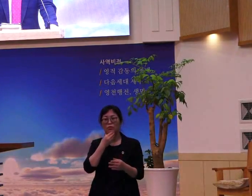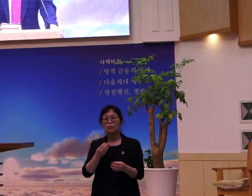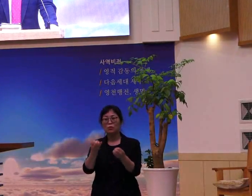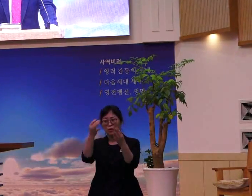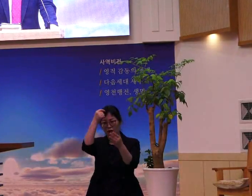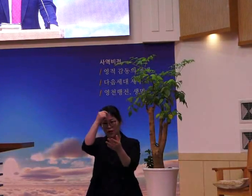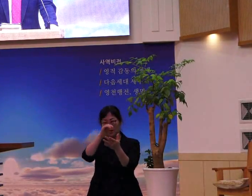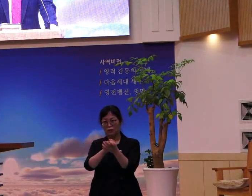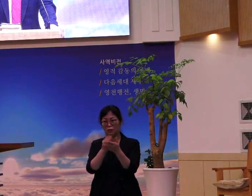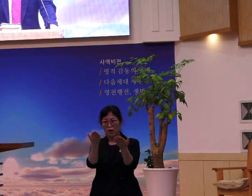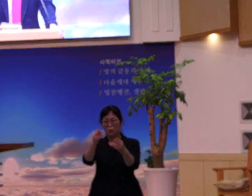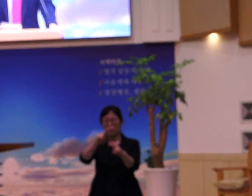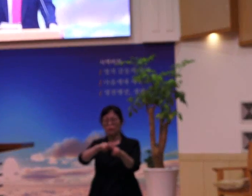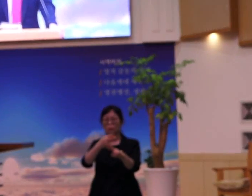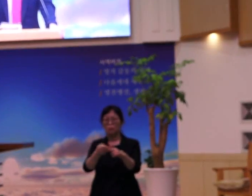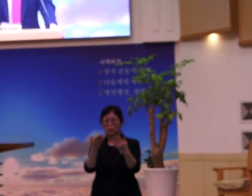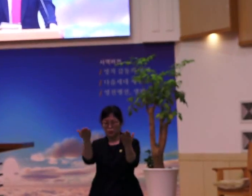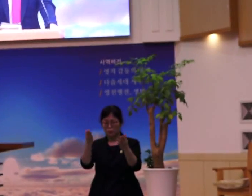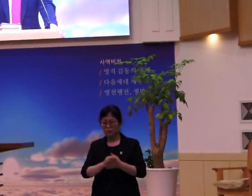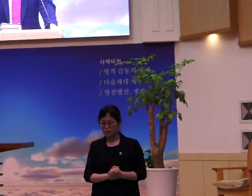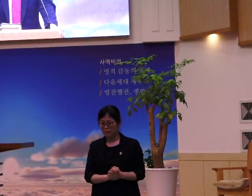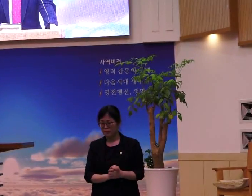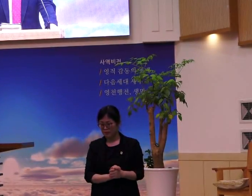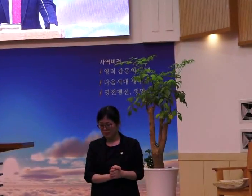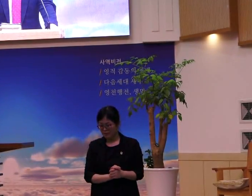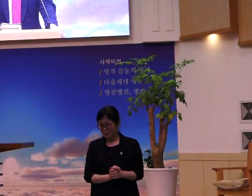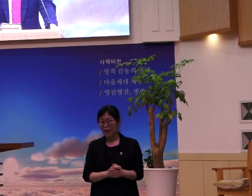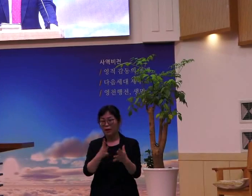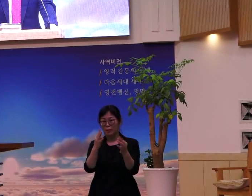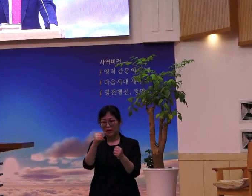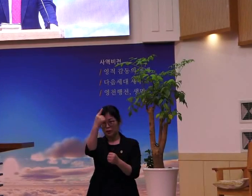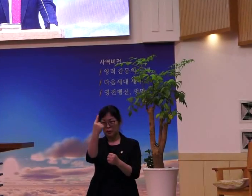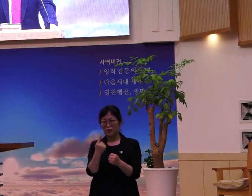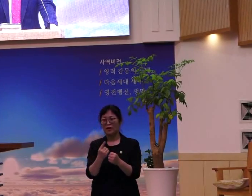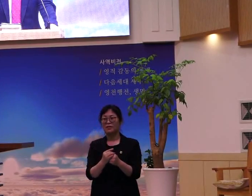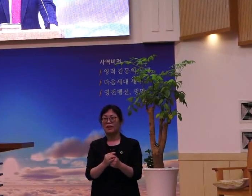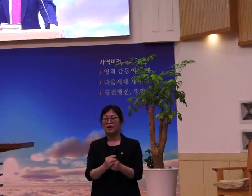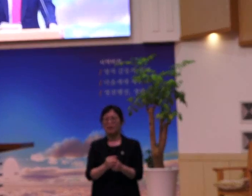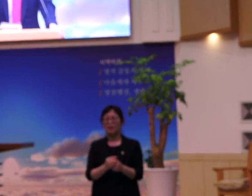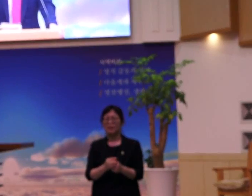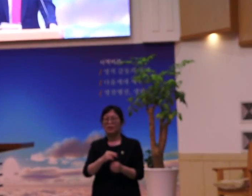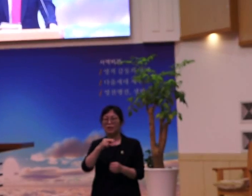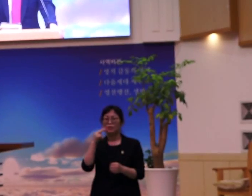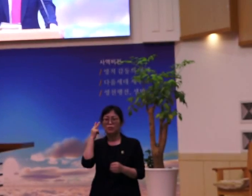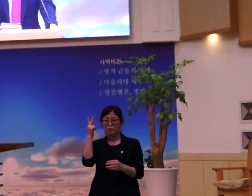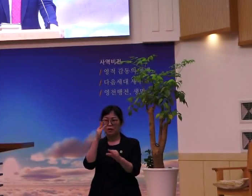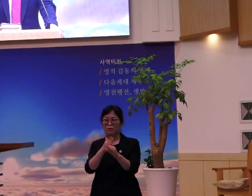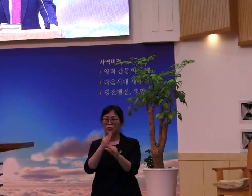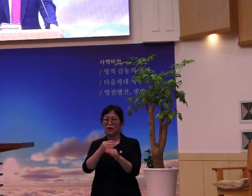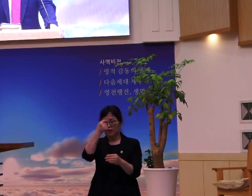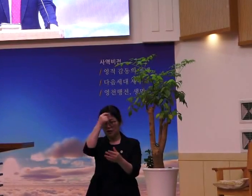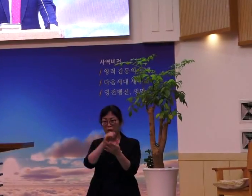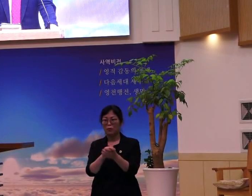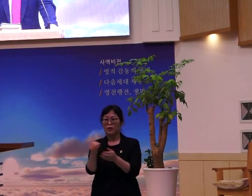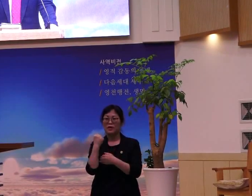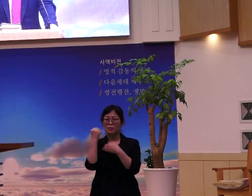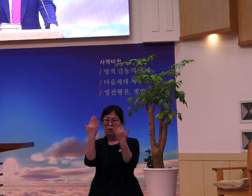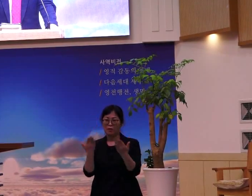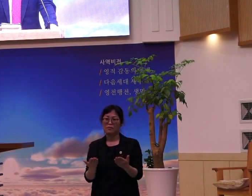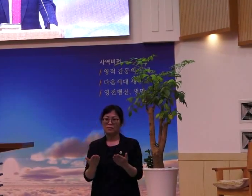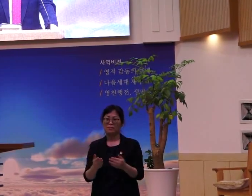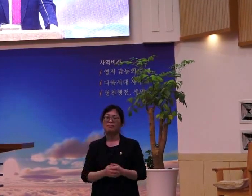하고 선물도 준비해서 드리도록 하겠습니다. 많이 오셔서 주중에도 만나 기도하고 또 힘을 얻는 시간 되었으면